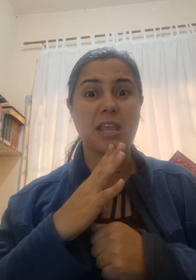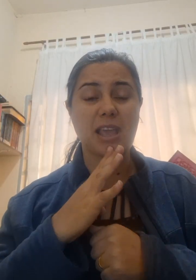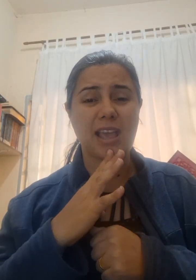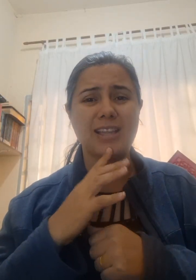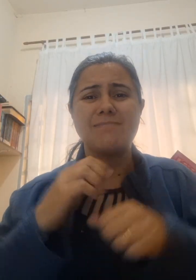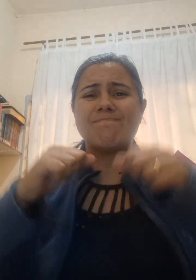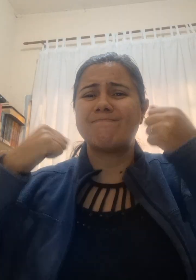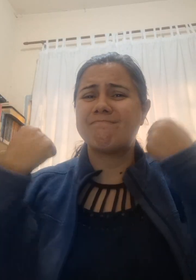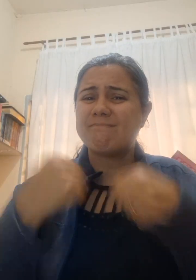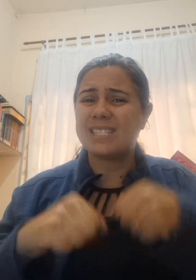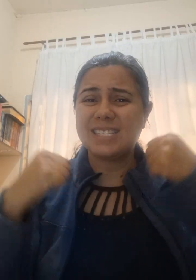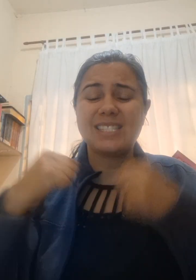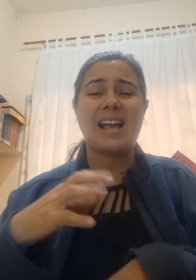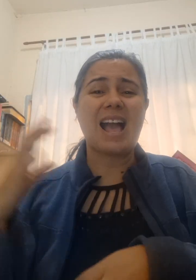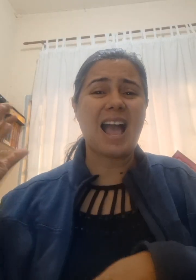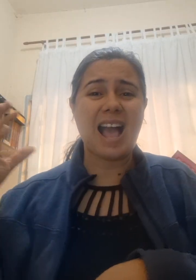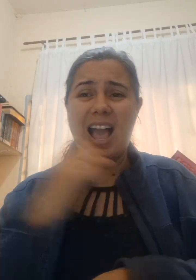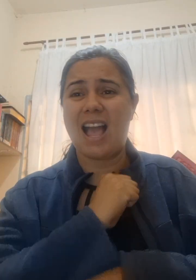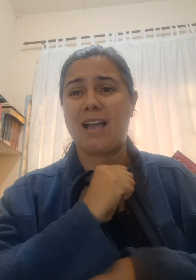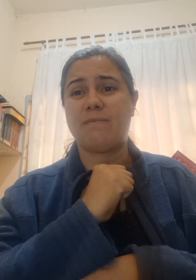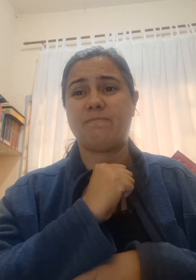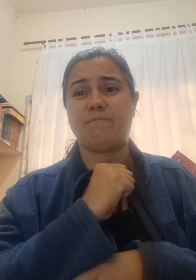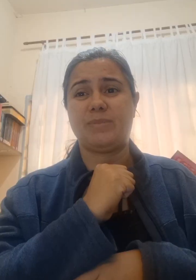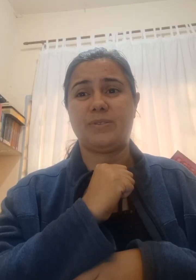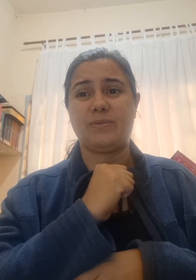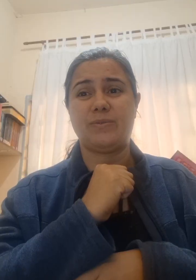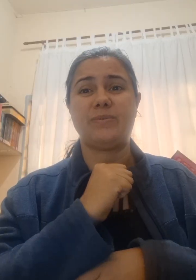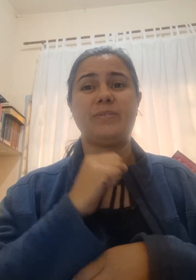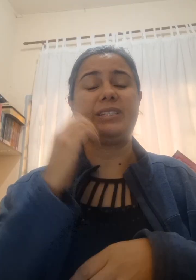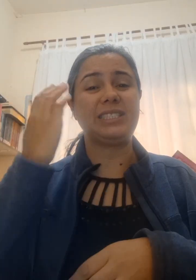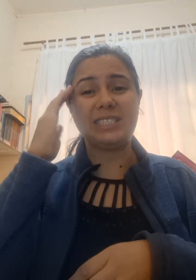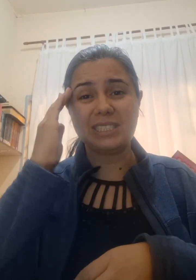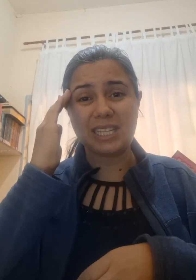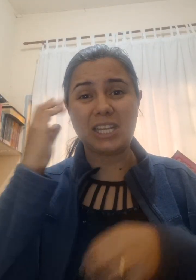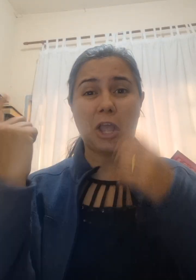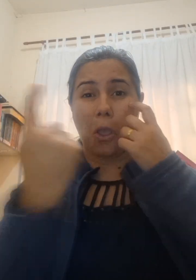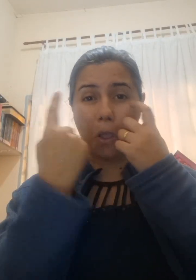Jesus conhece que precisa rápido, urgente, de pessoas